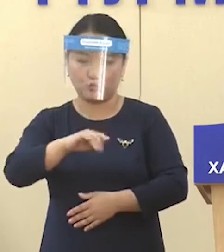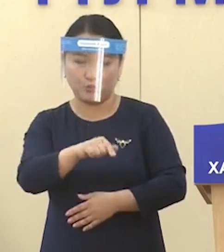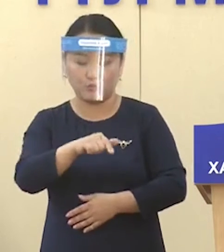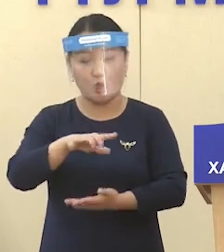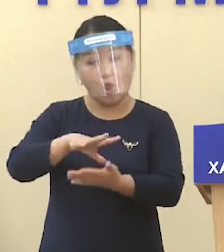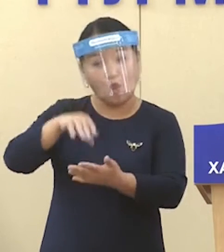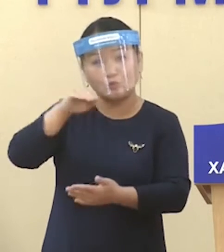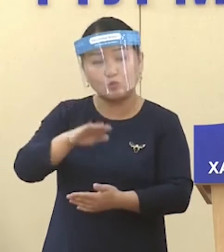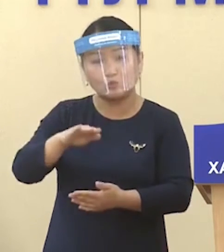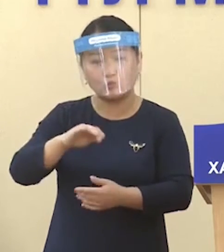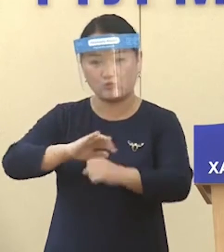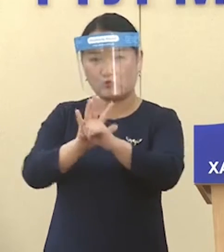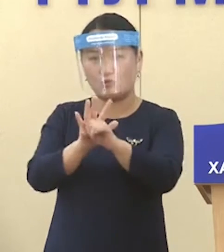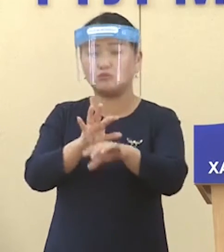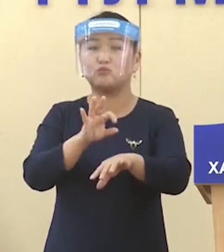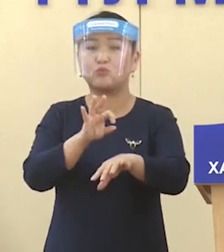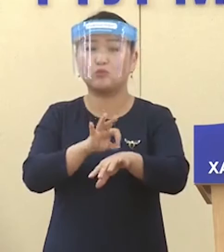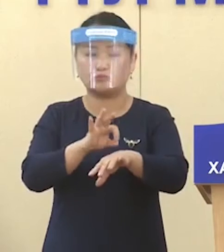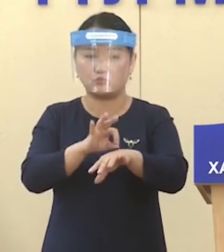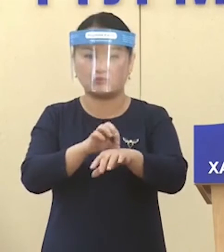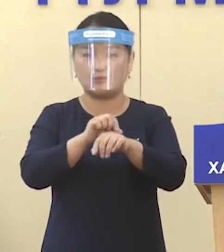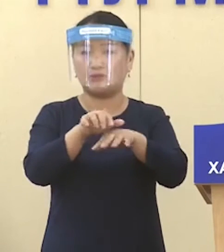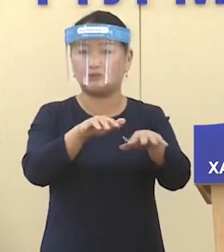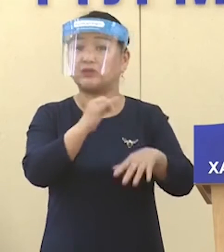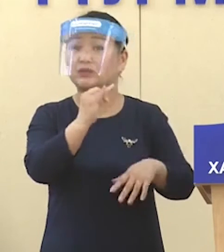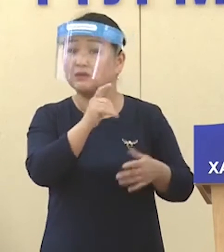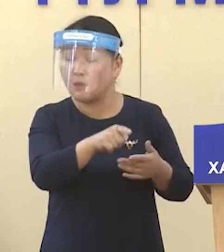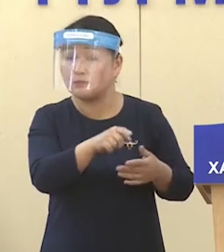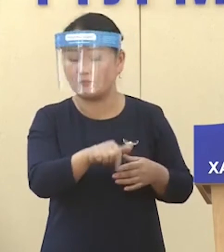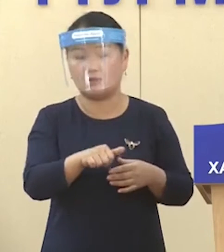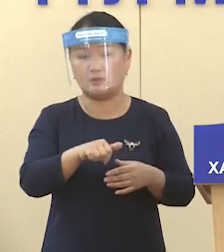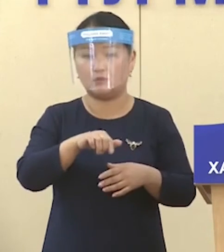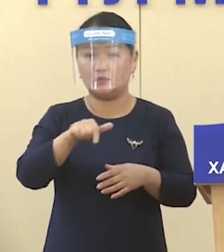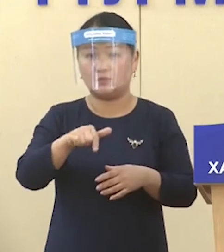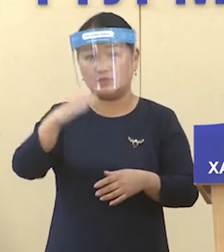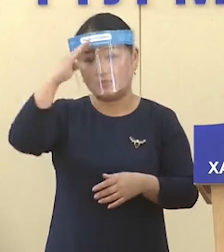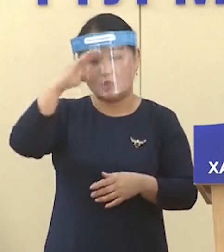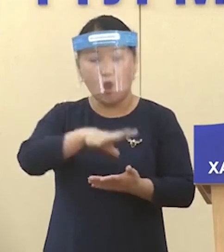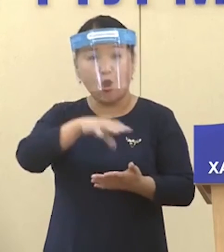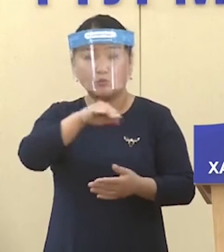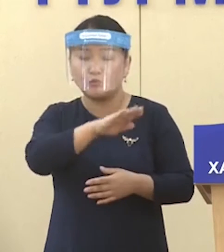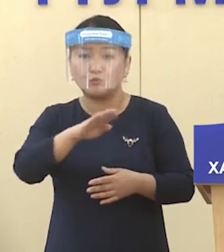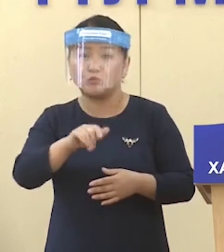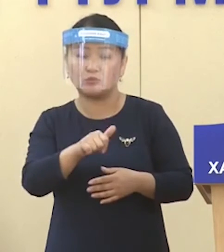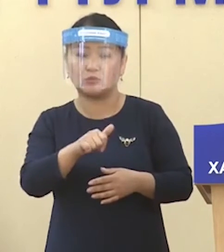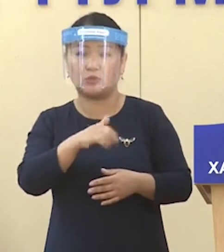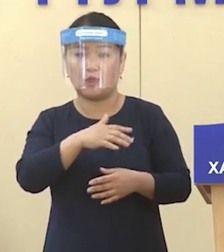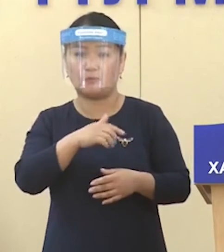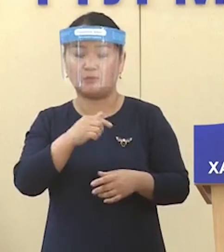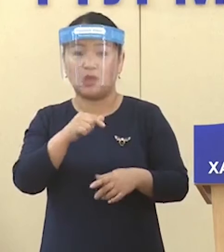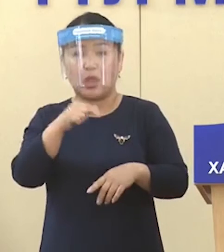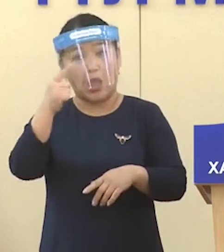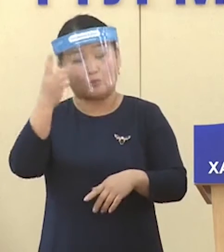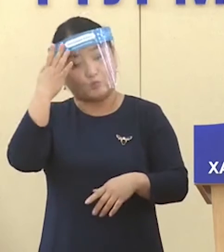бол коронавирусын халдвар их байна. Мөн оюутнууд бол бас хамгийн одоо богино